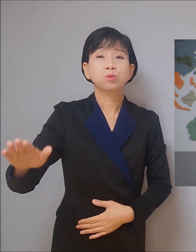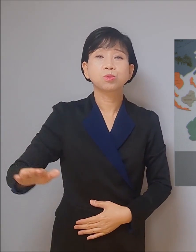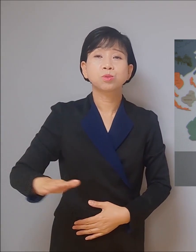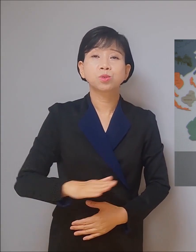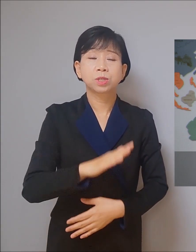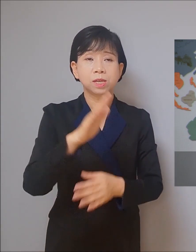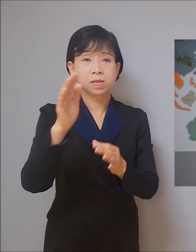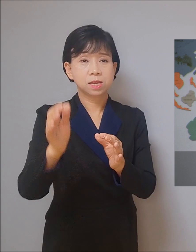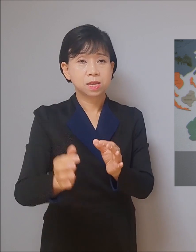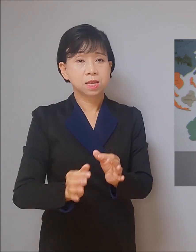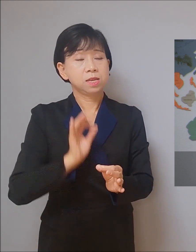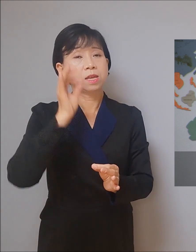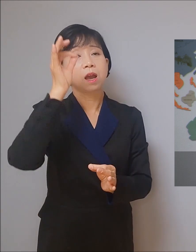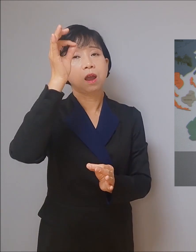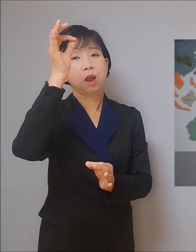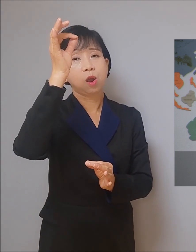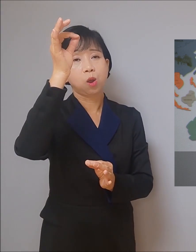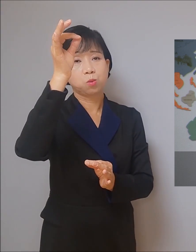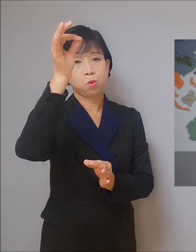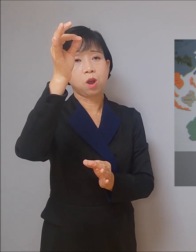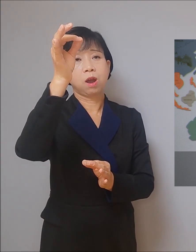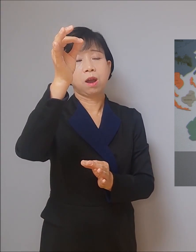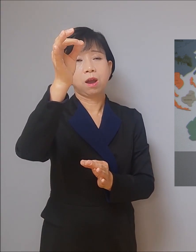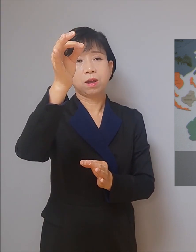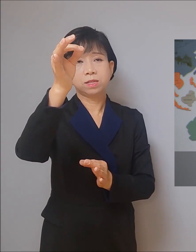거기서 우리